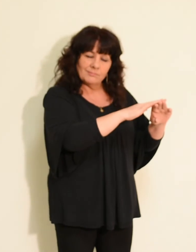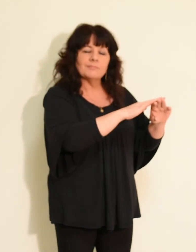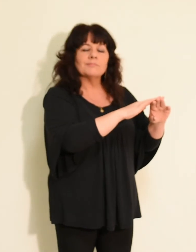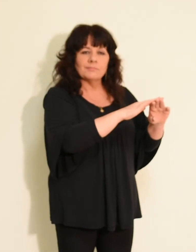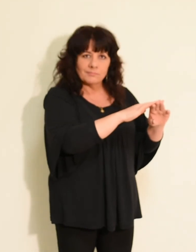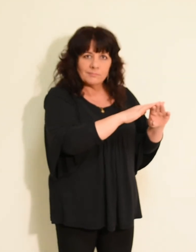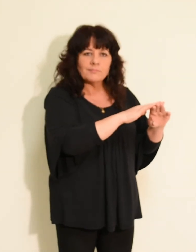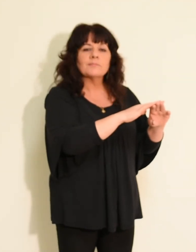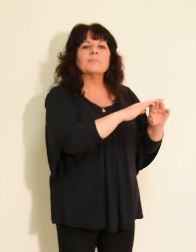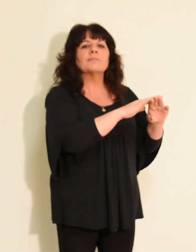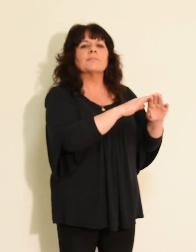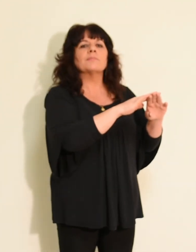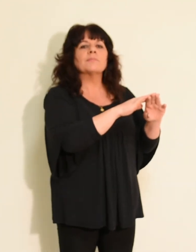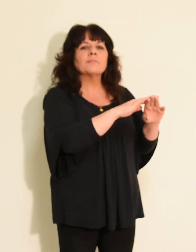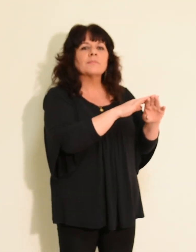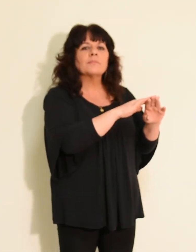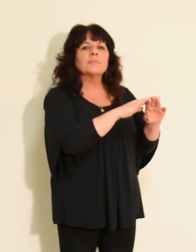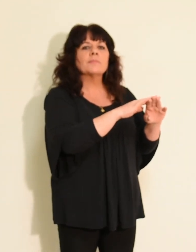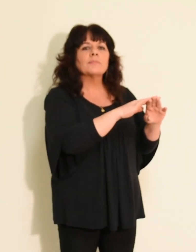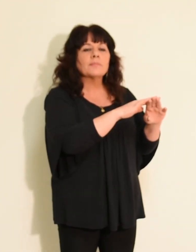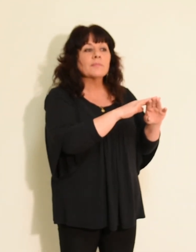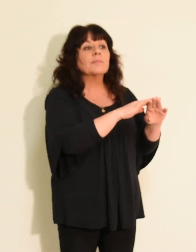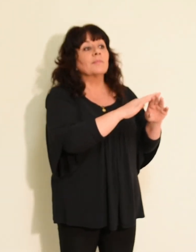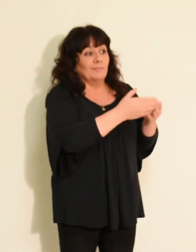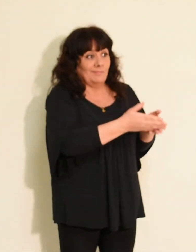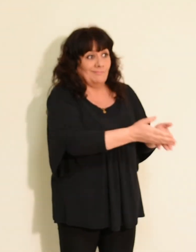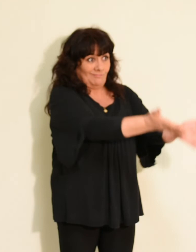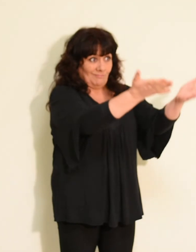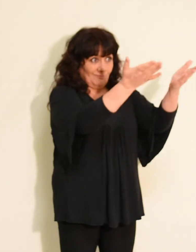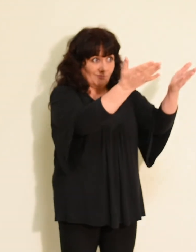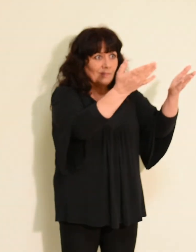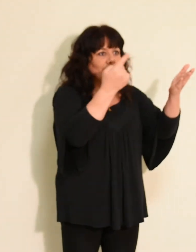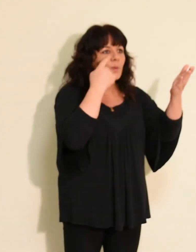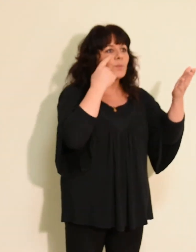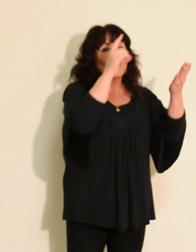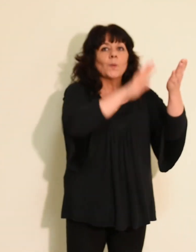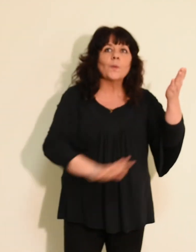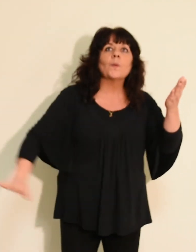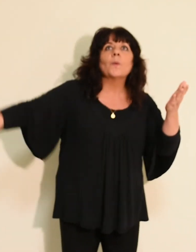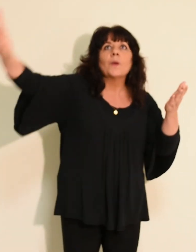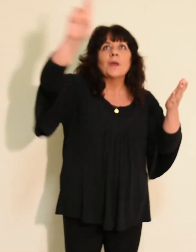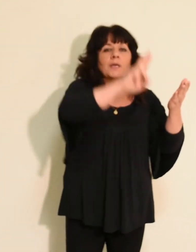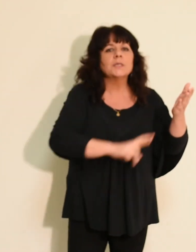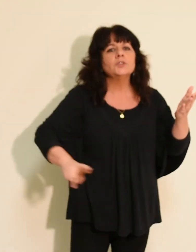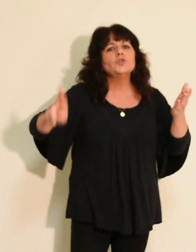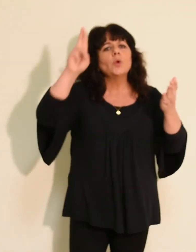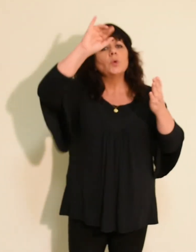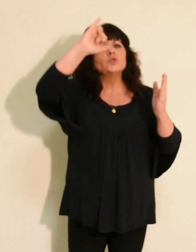Il parcourut toute la région du Jourdain en proclamant un baptême de